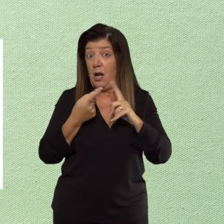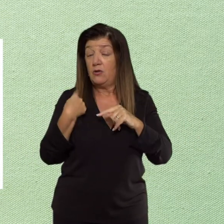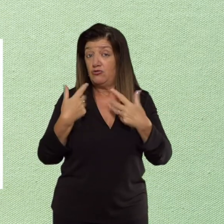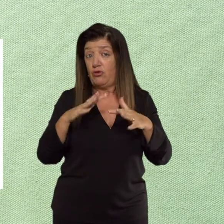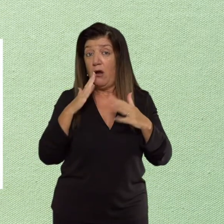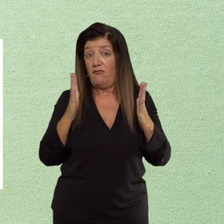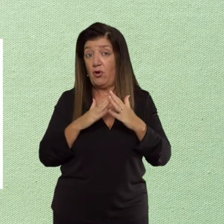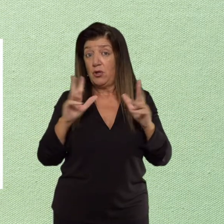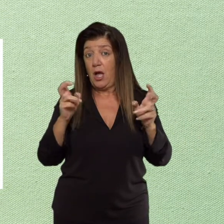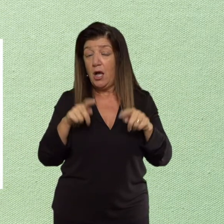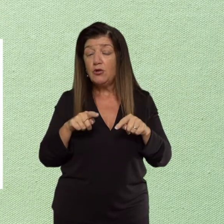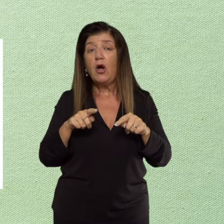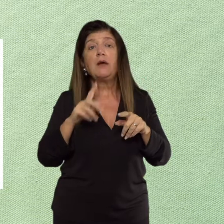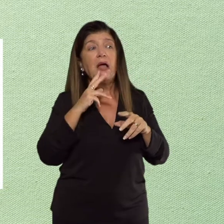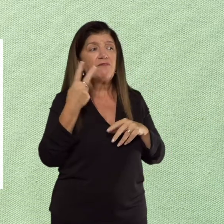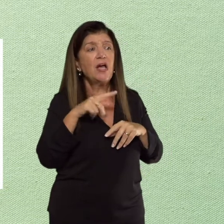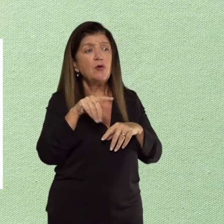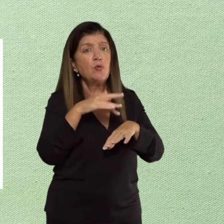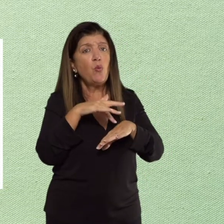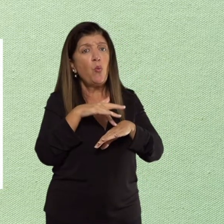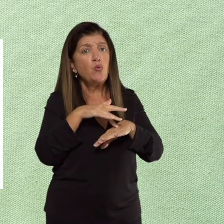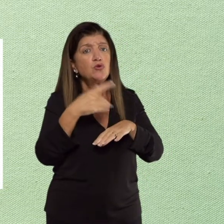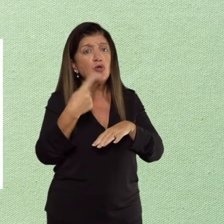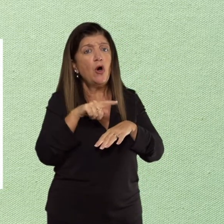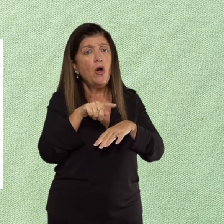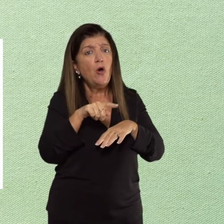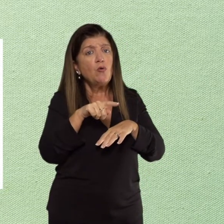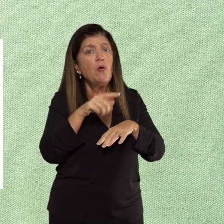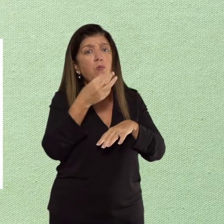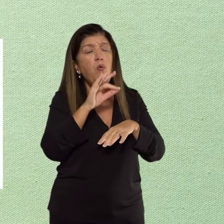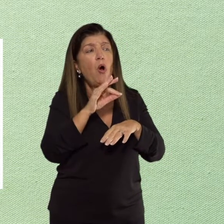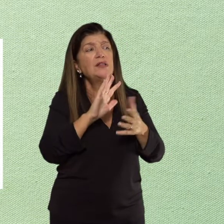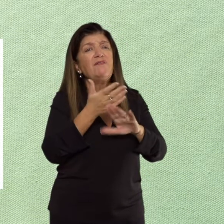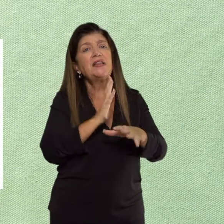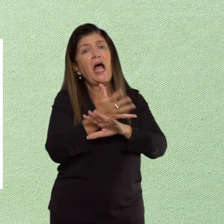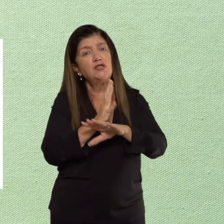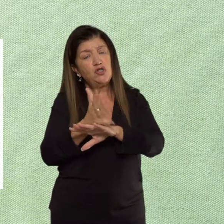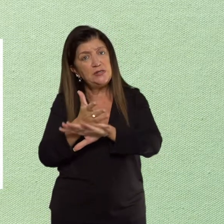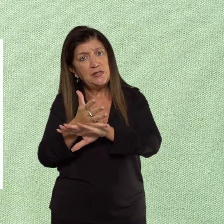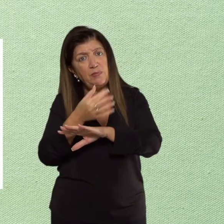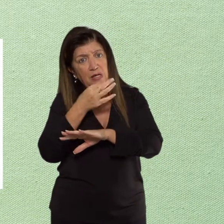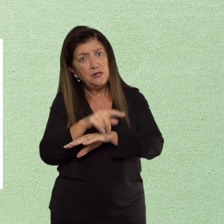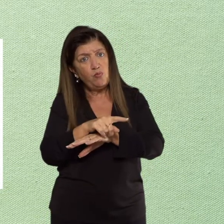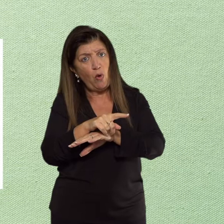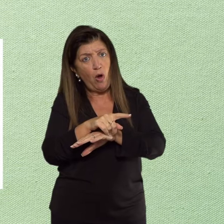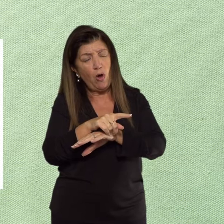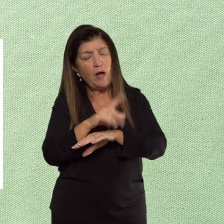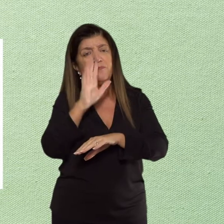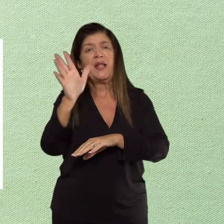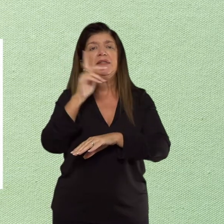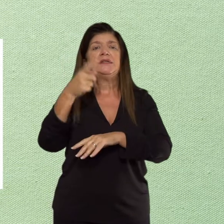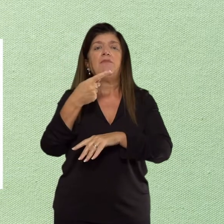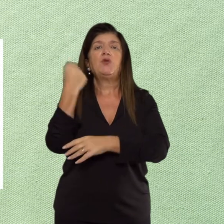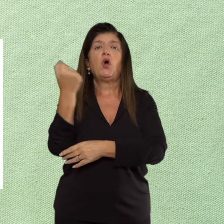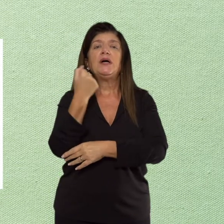all'utilizzo di questi mezzi di trasporto che possano diventare accessibili a loro volta. Ad esempio il servizio della città,